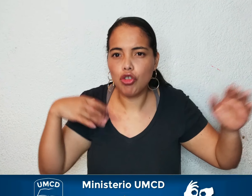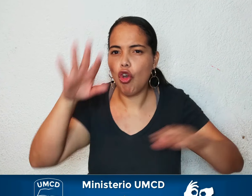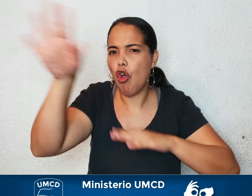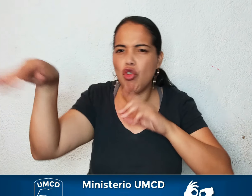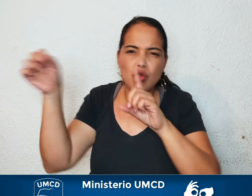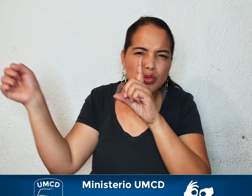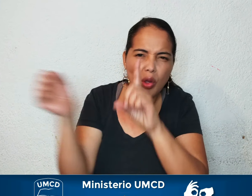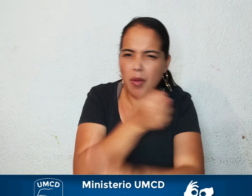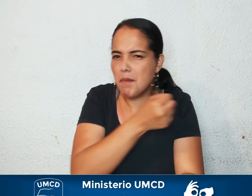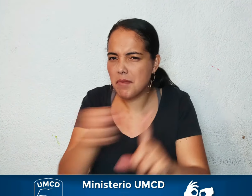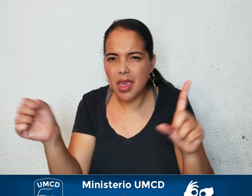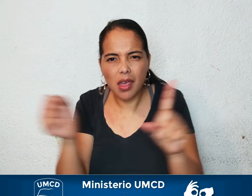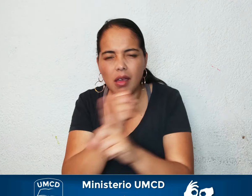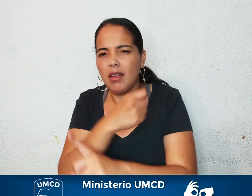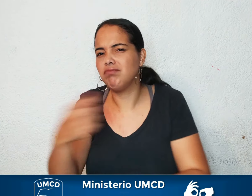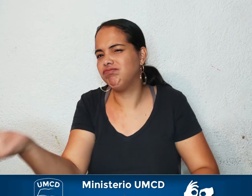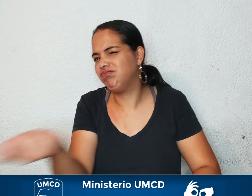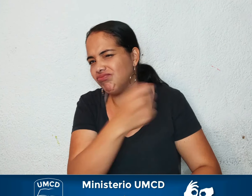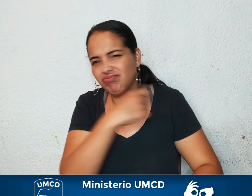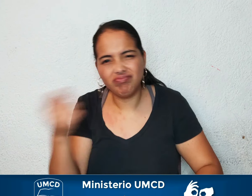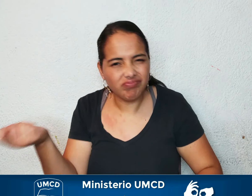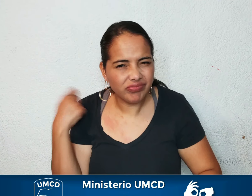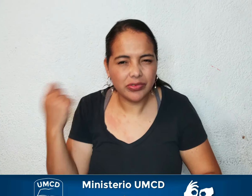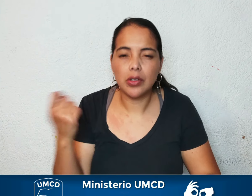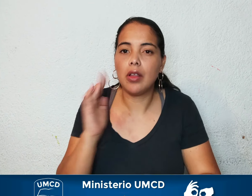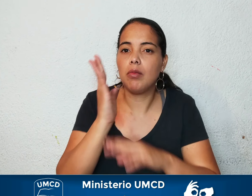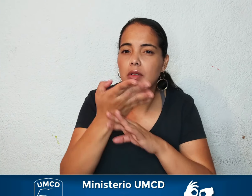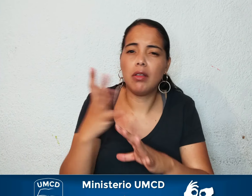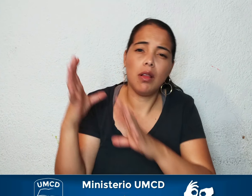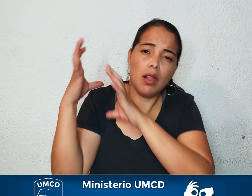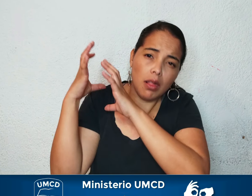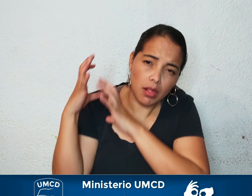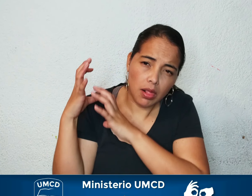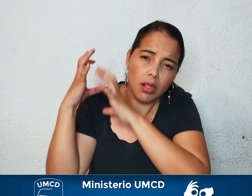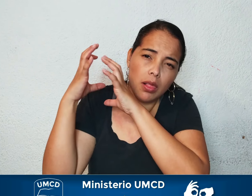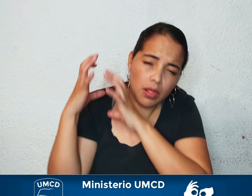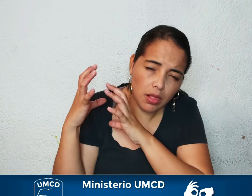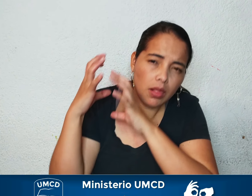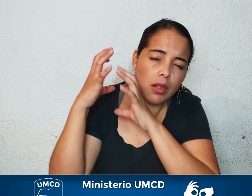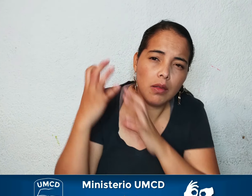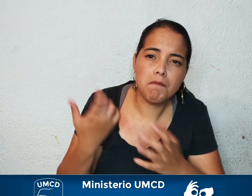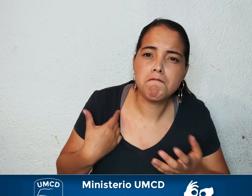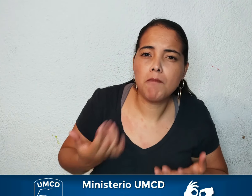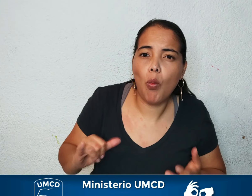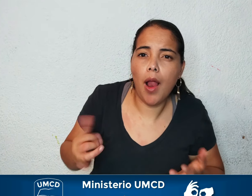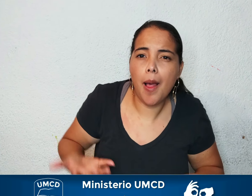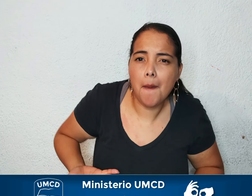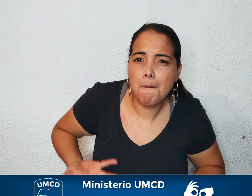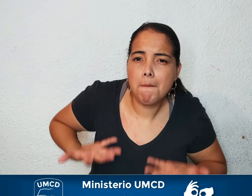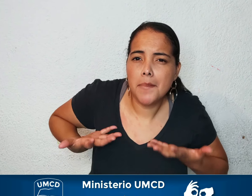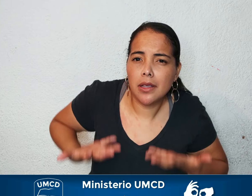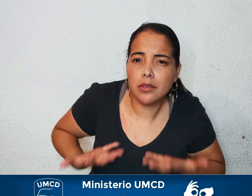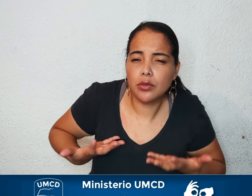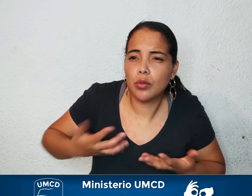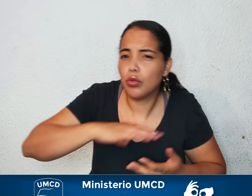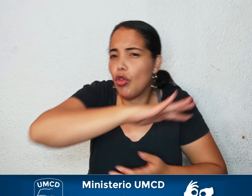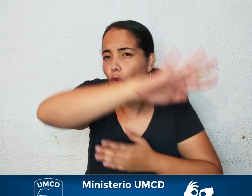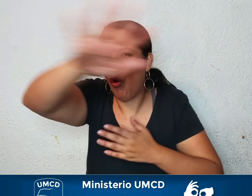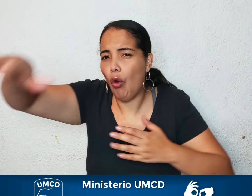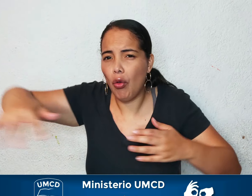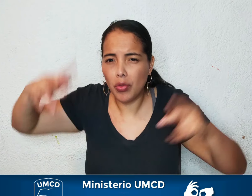sería golpeado, azotado. Después de eso, llevando la cruz, cargó el peso de